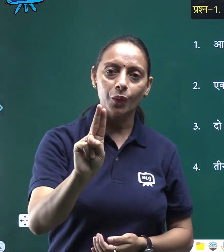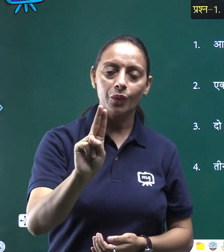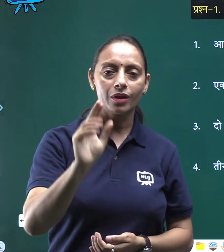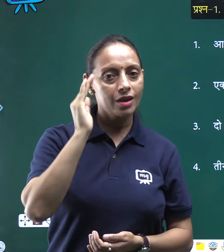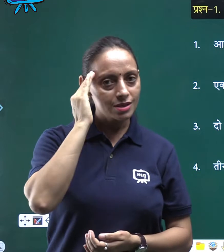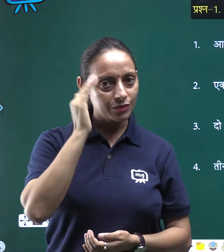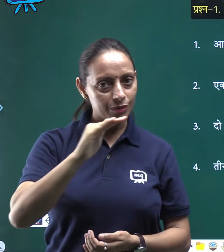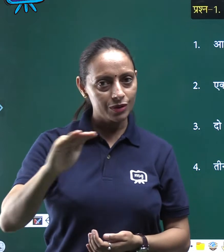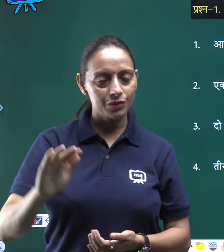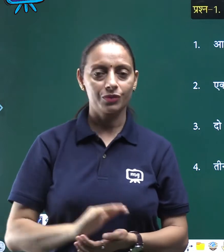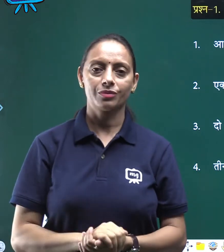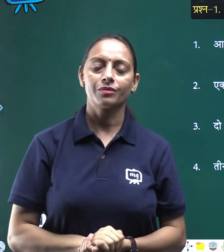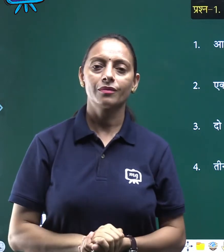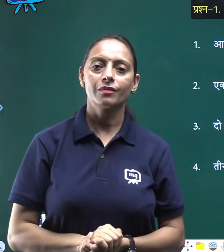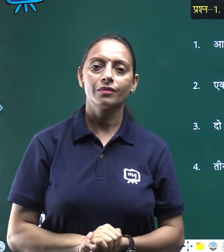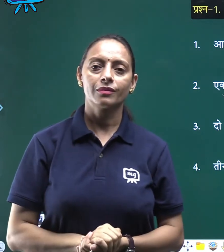समझ में आया?